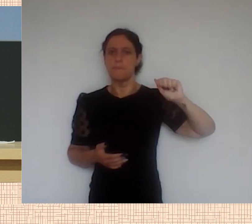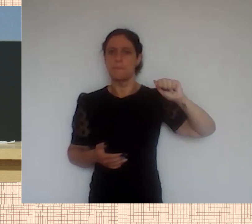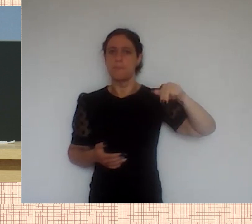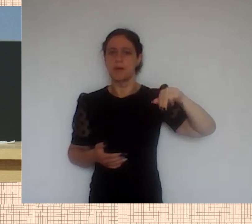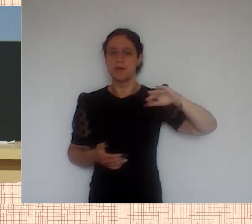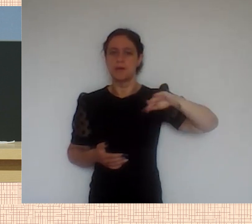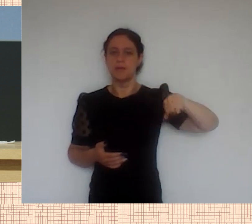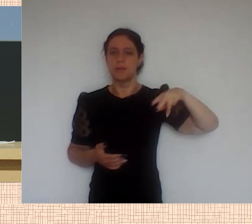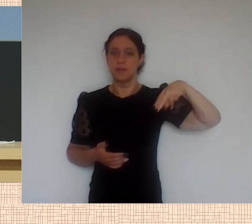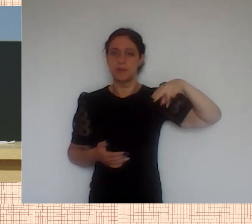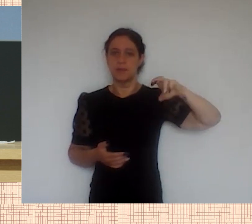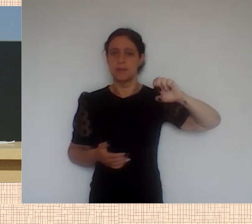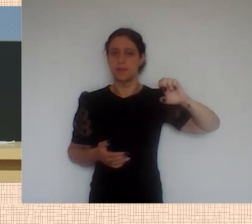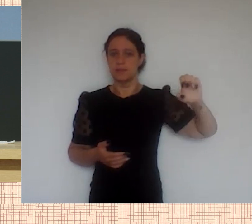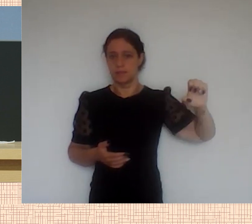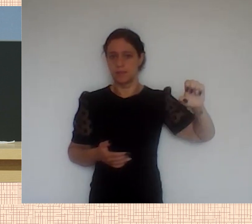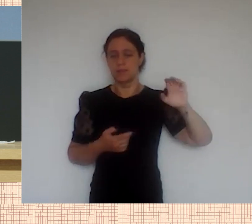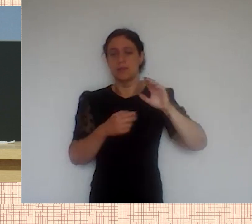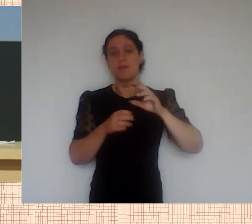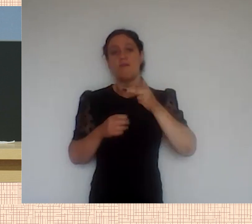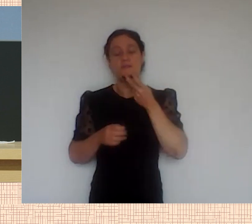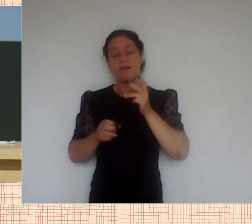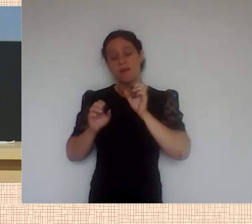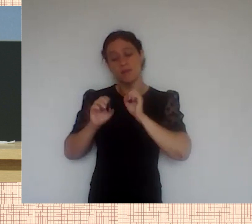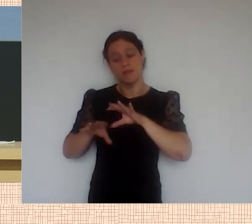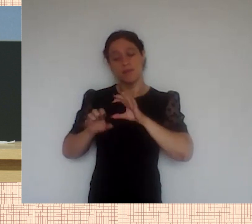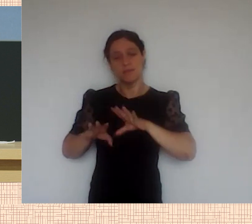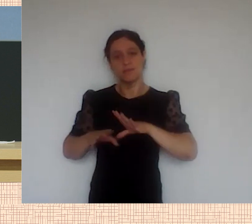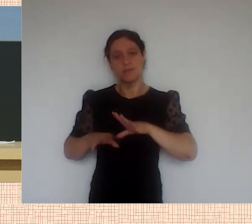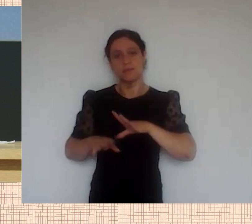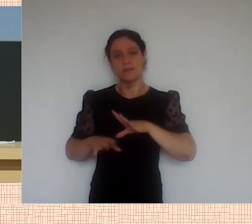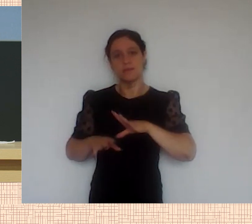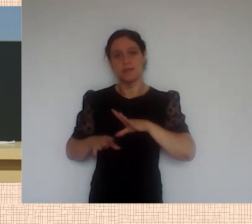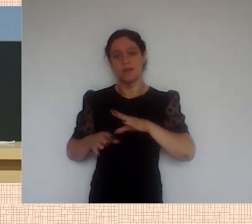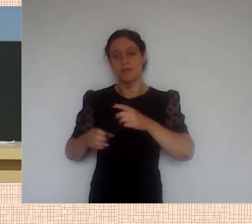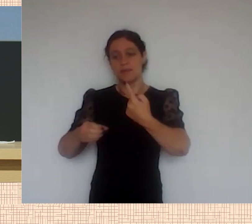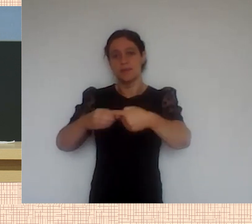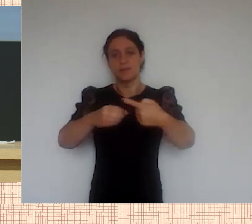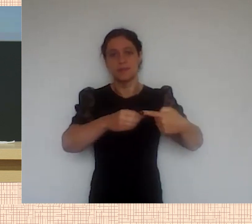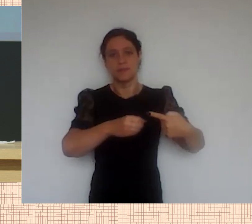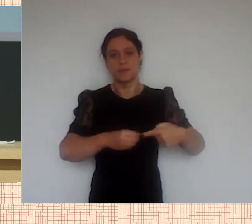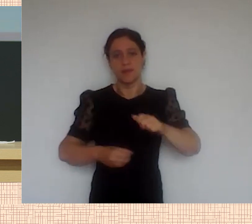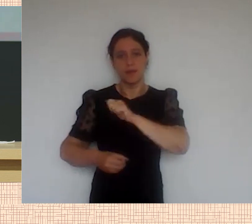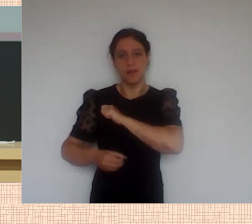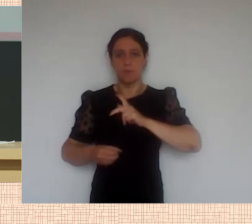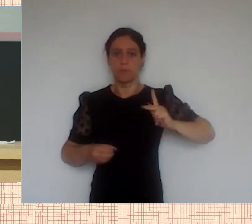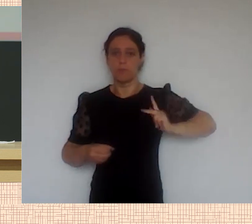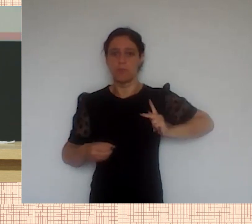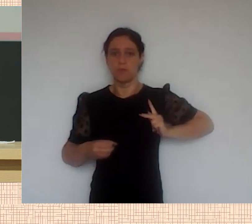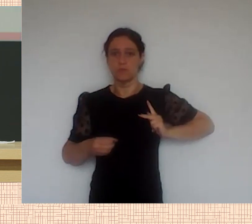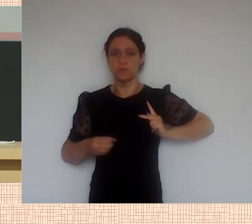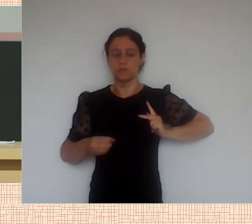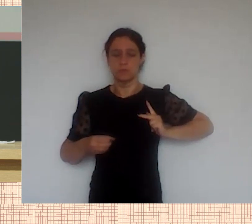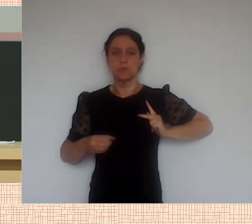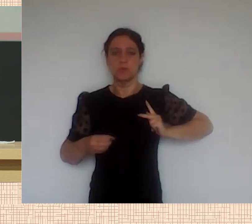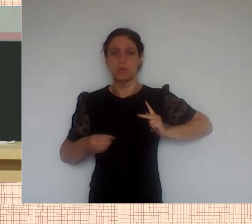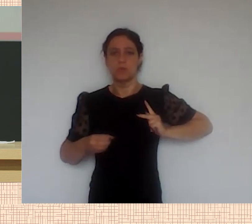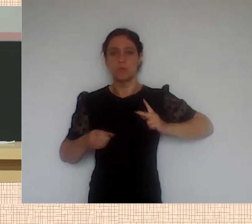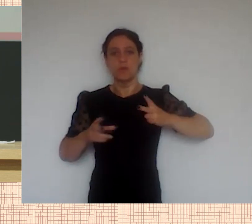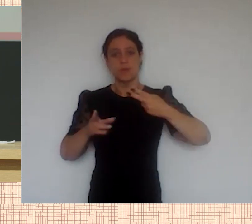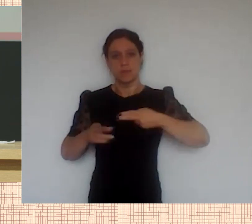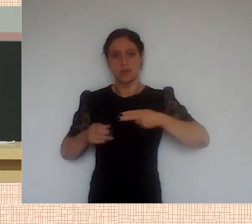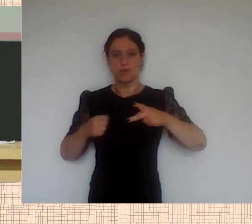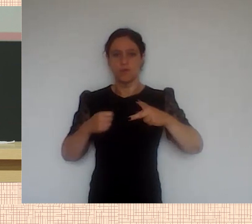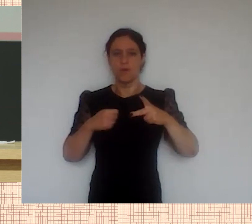embora. Aí a liderança cabe aos presbíteros daquela cidade e nunca mais o